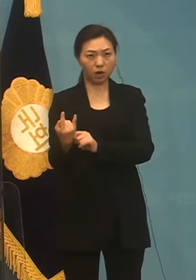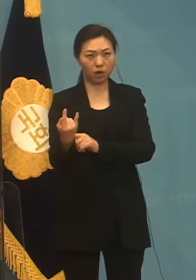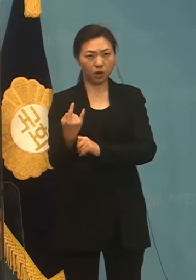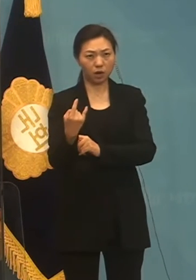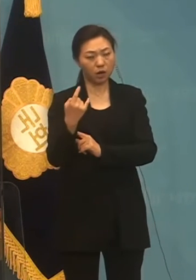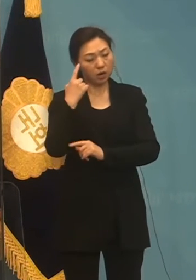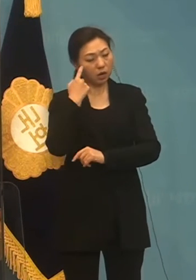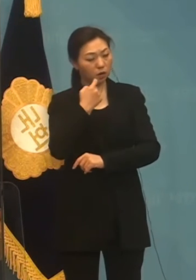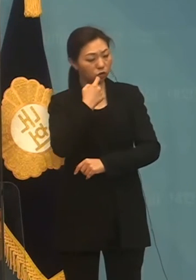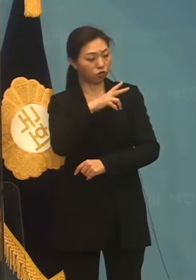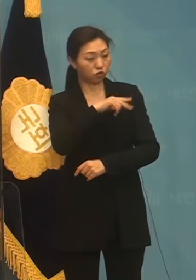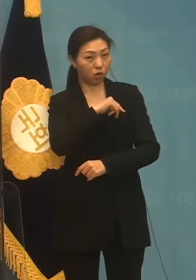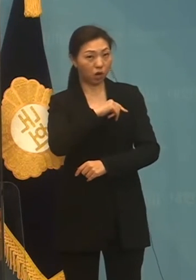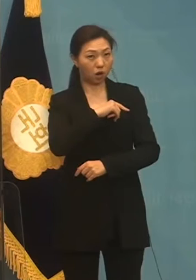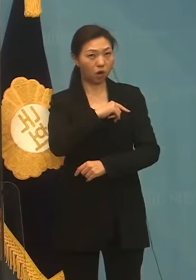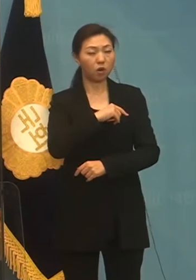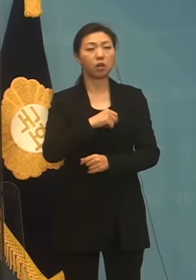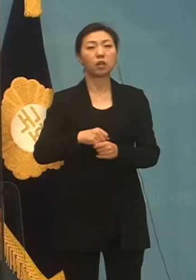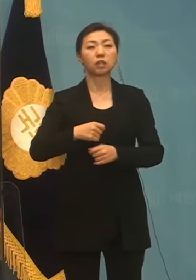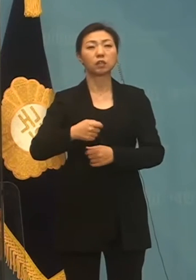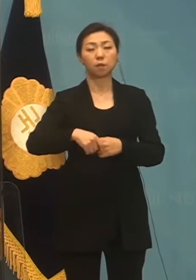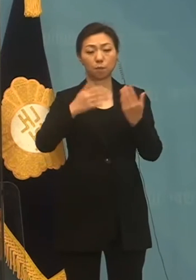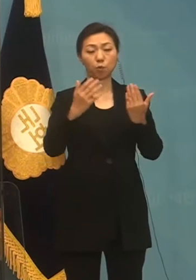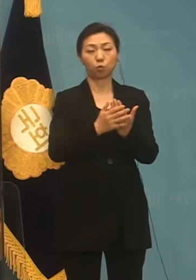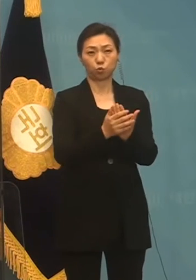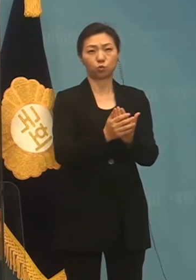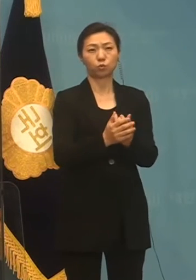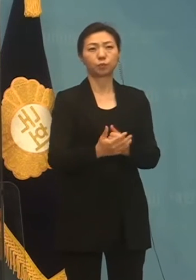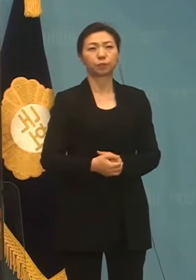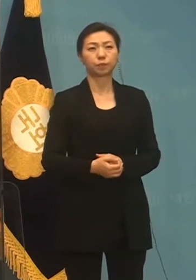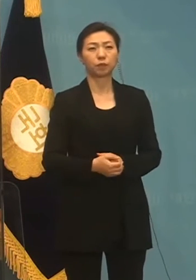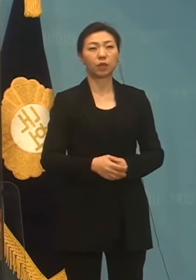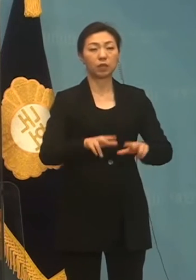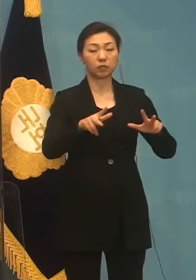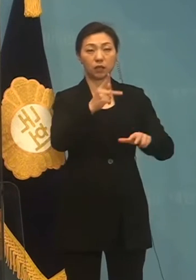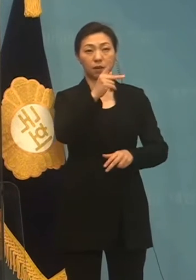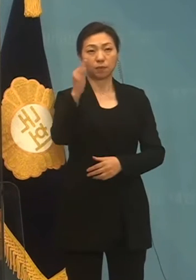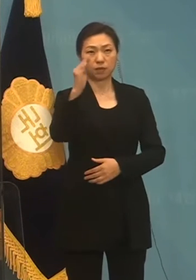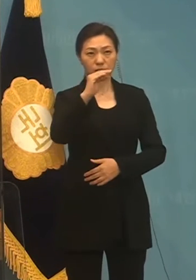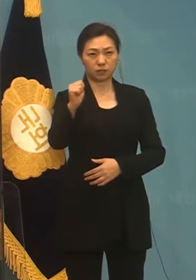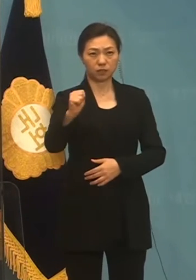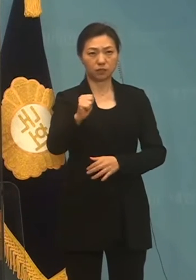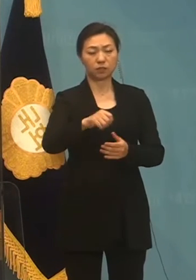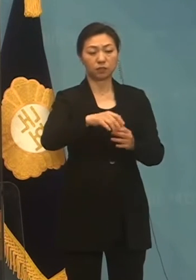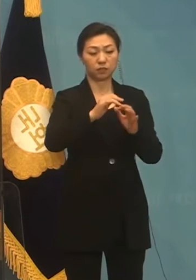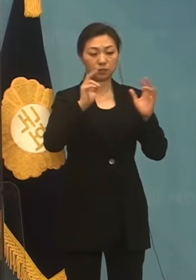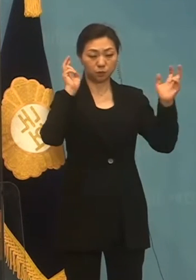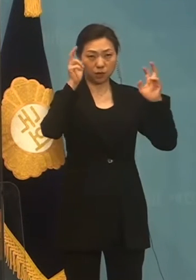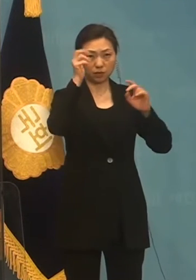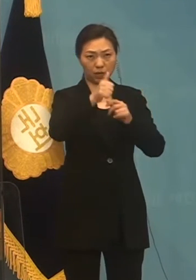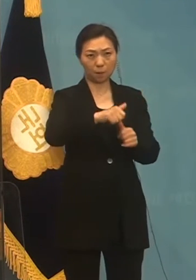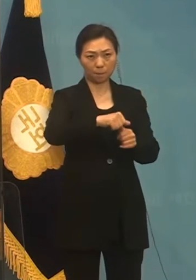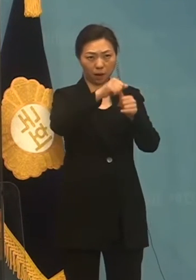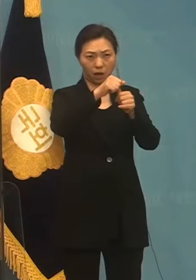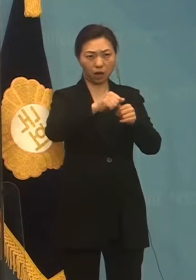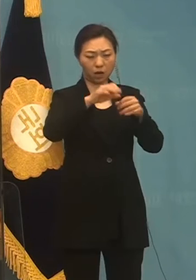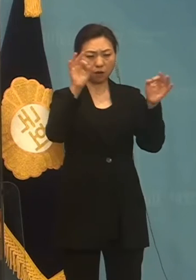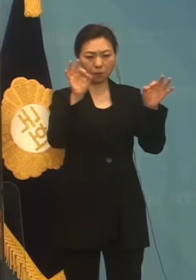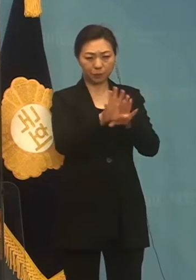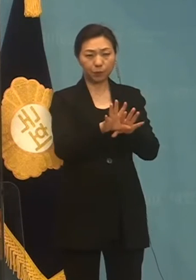이번 KBS 사장 선임이 원천무효임을 밝히고 KBS